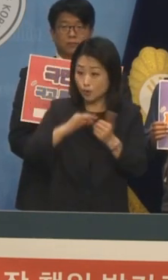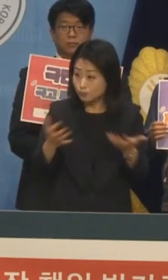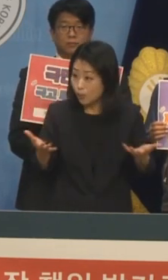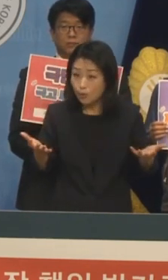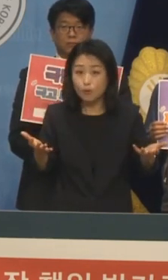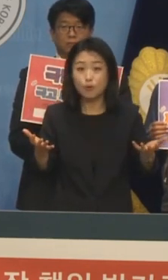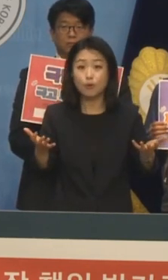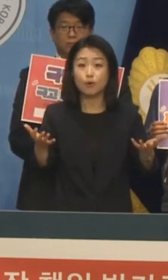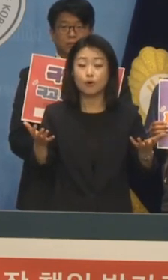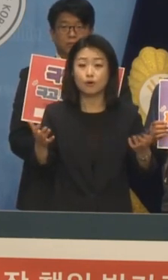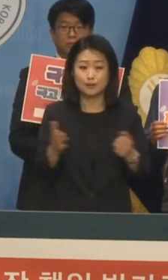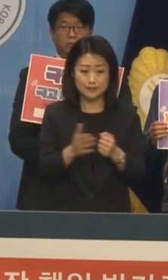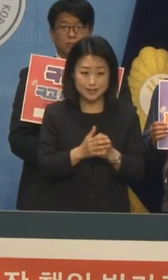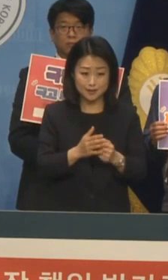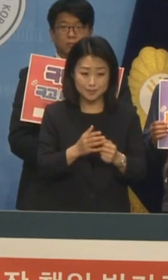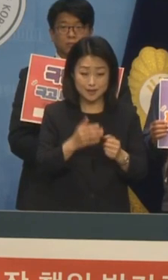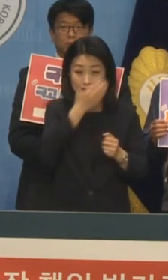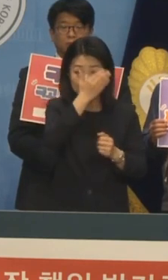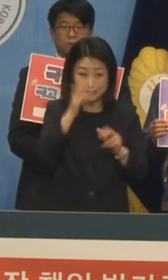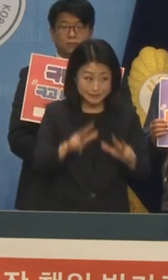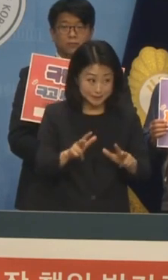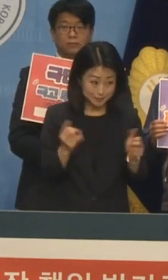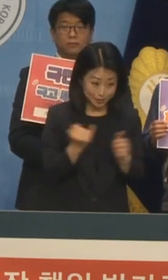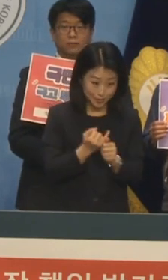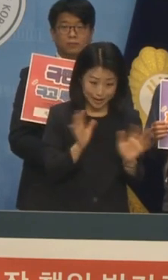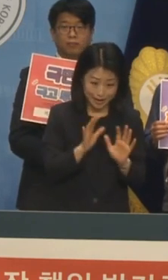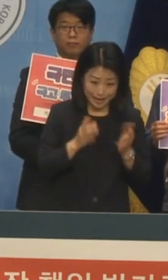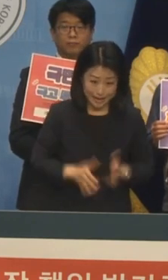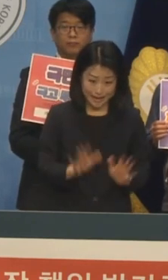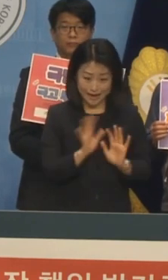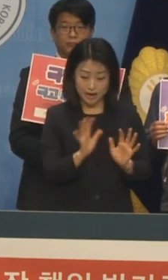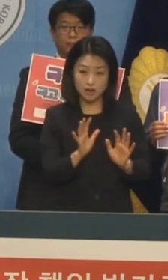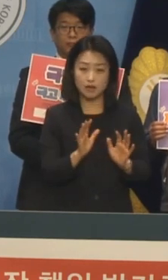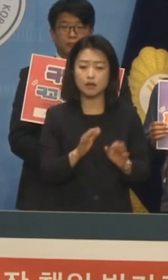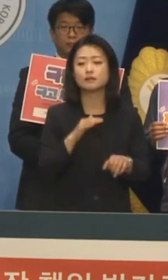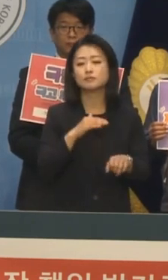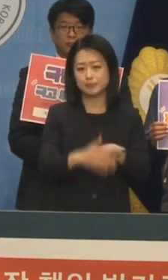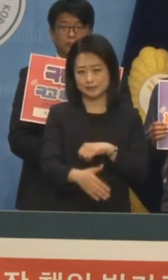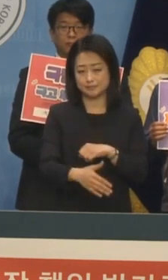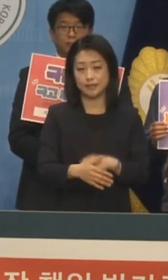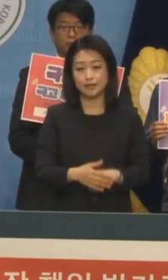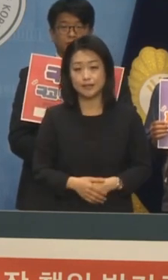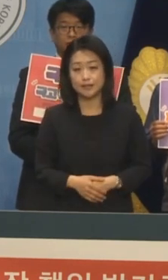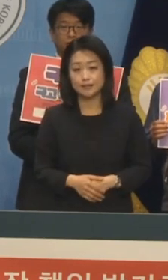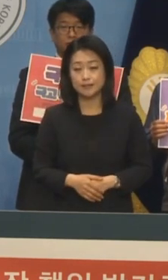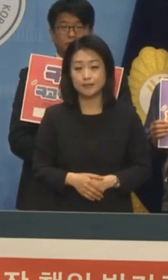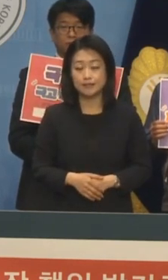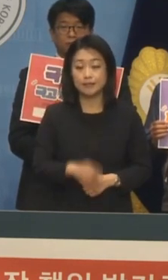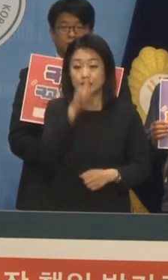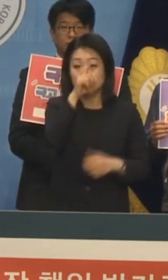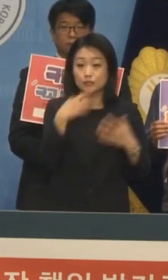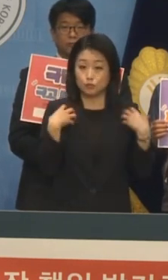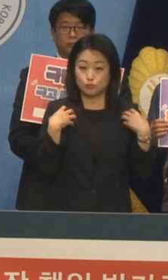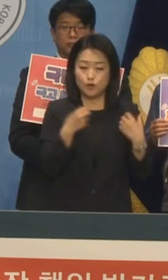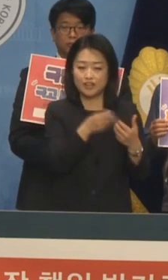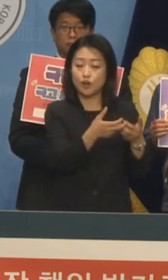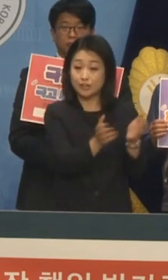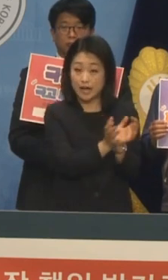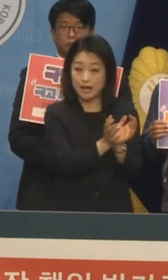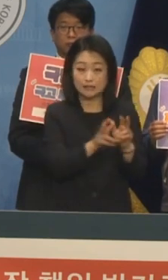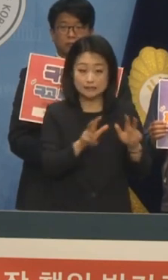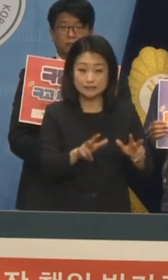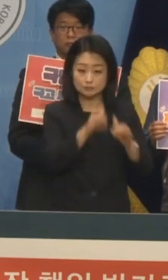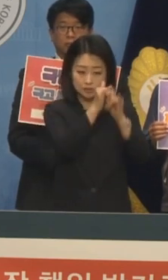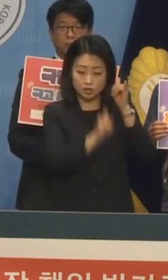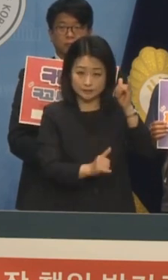생명이 초대될 리도 없으며 우리 사회는 리미트 제로로 가는 과속도를 밟아갈 것입니다. 정부 및 여당은 더 이상의